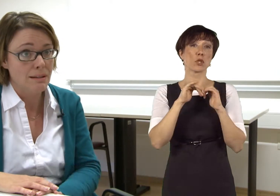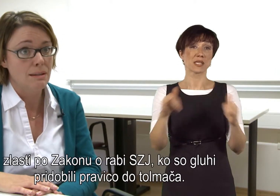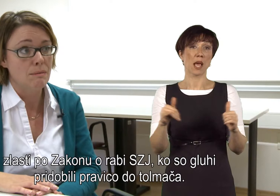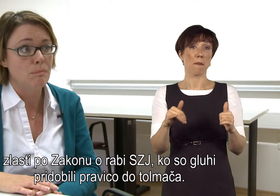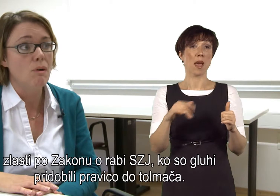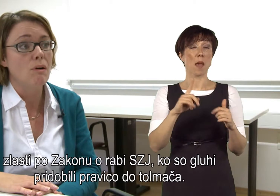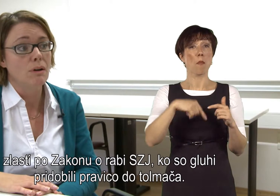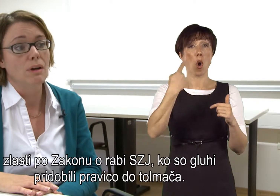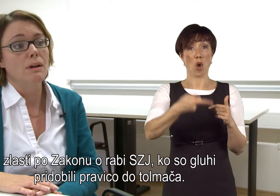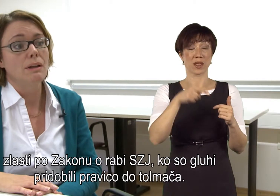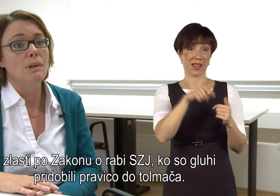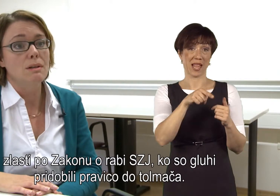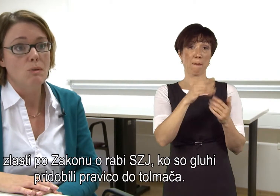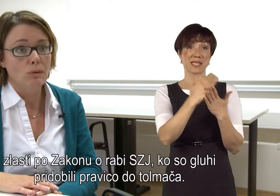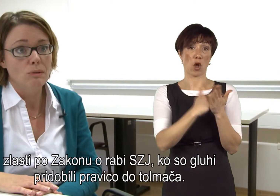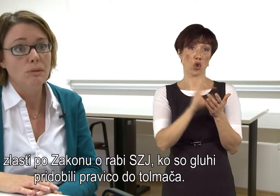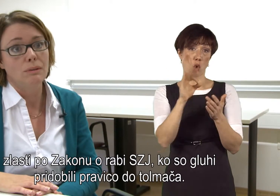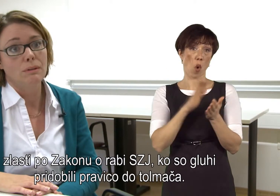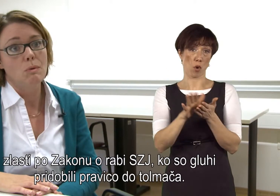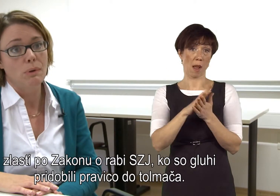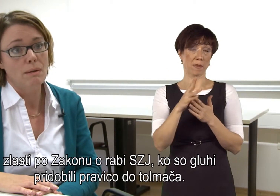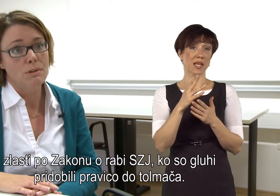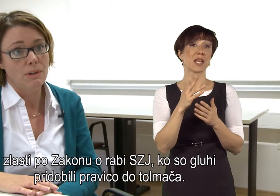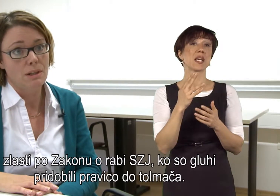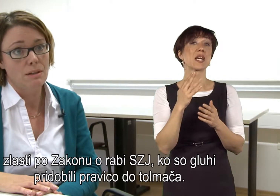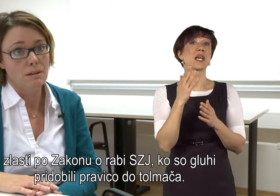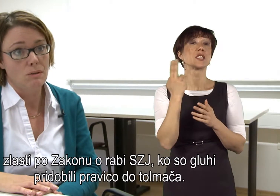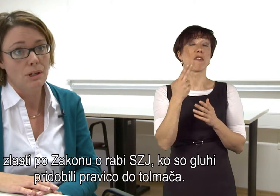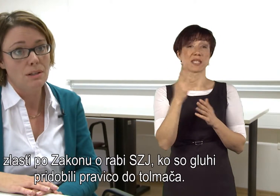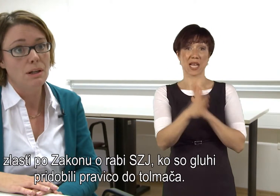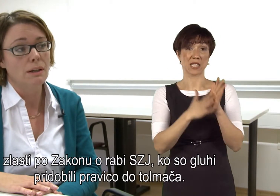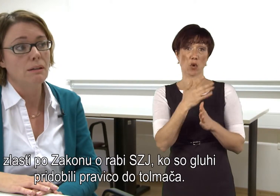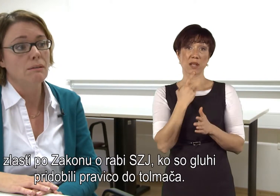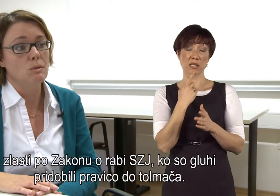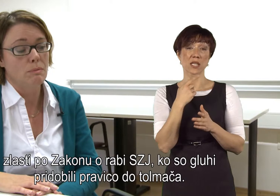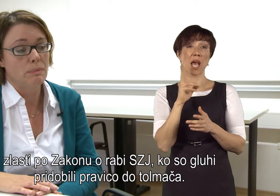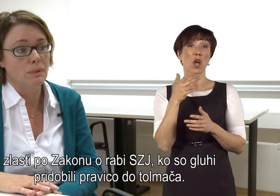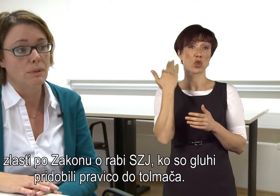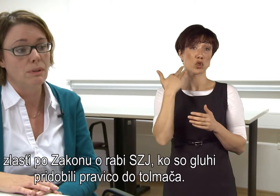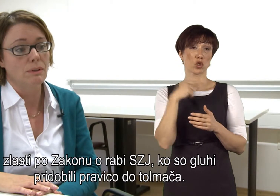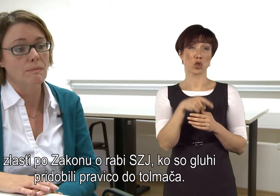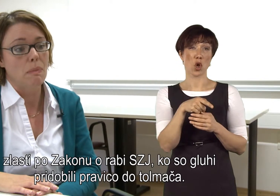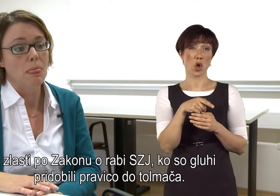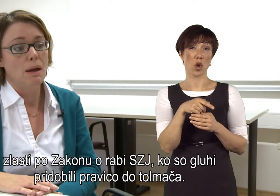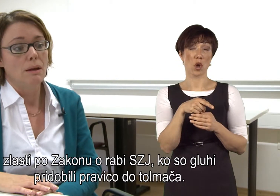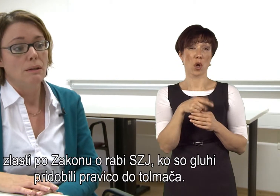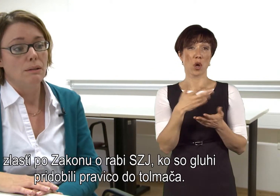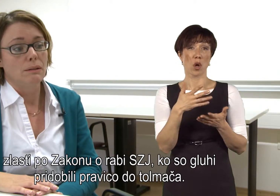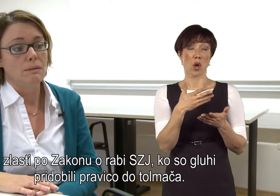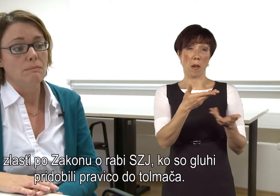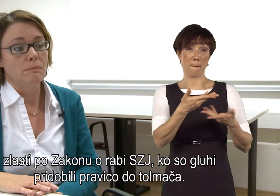jezika, zlasti po temle zakonu o uporabi slovenskega znakovnega jezika in ko so